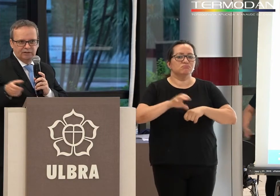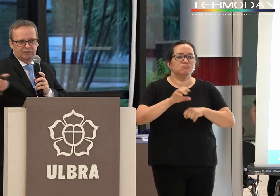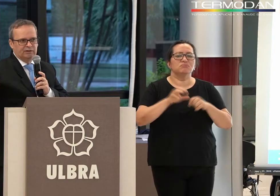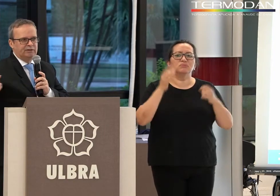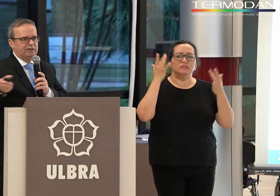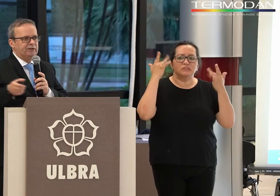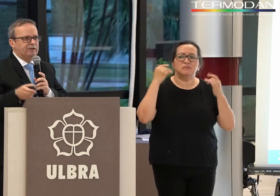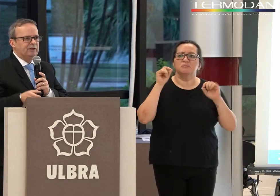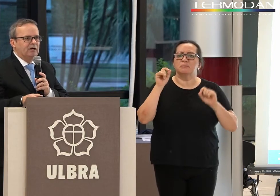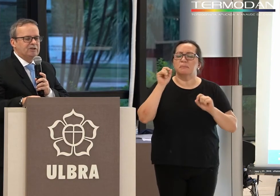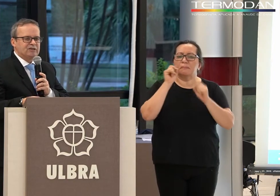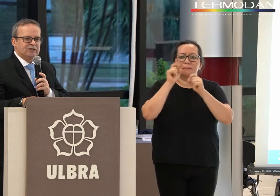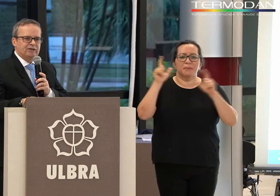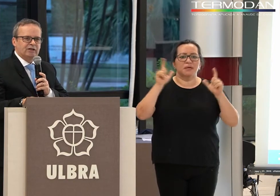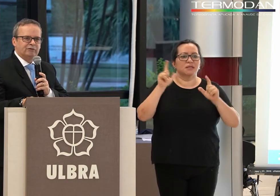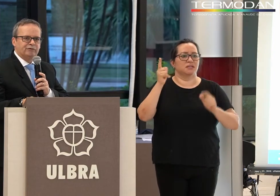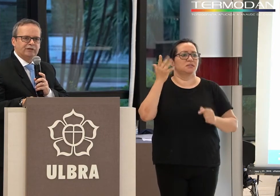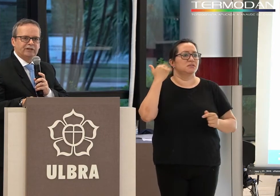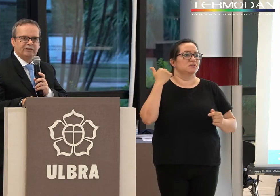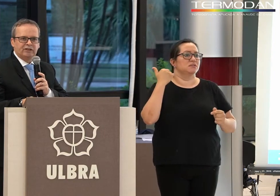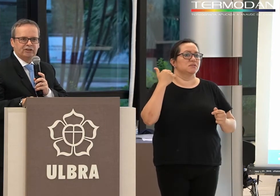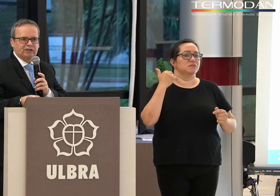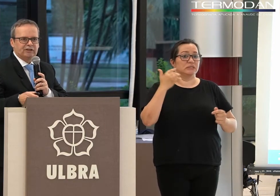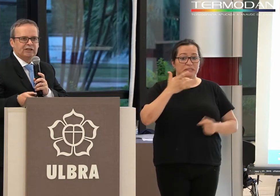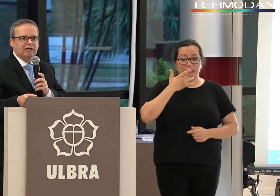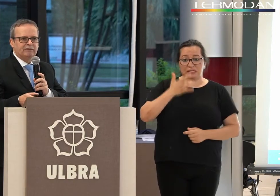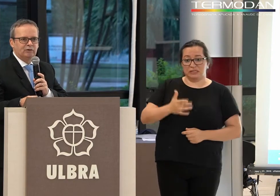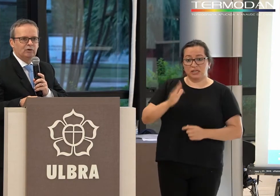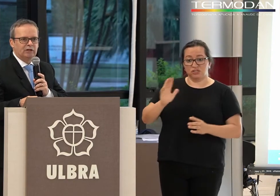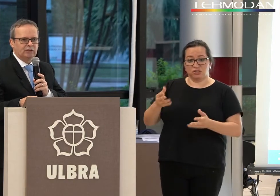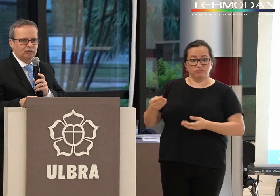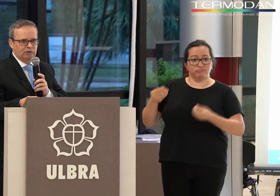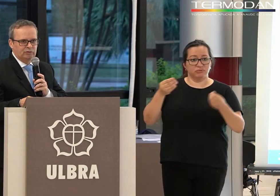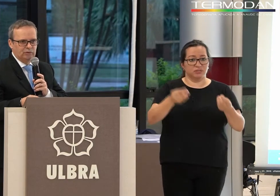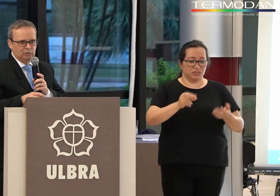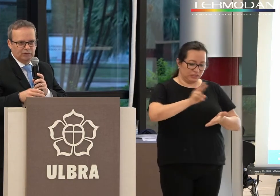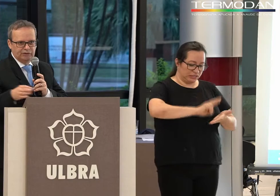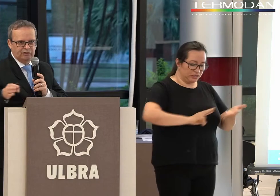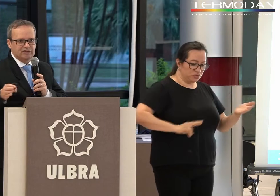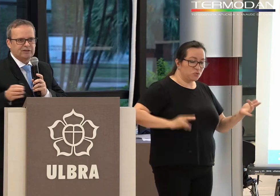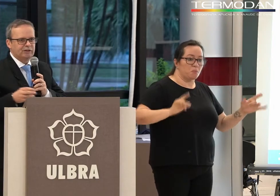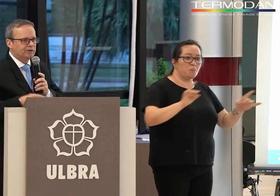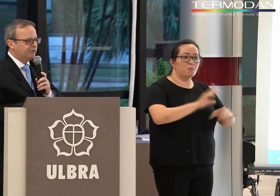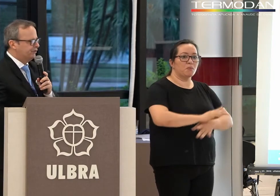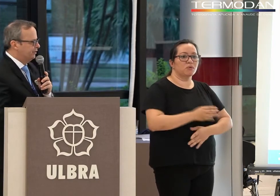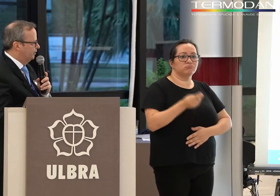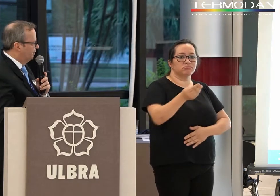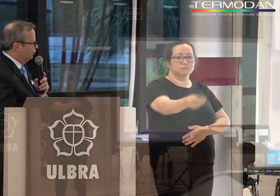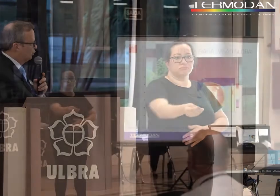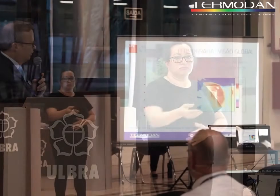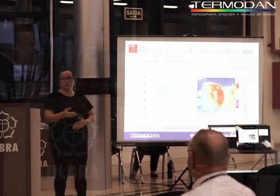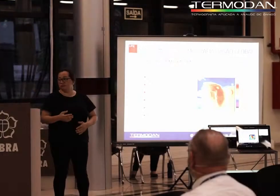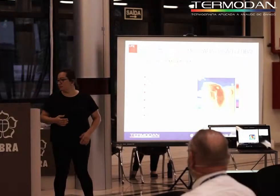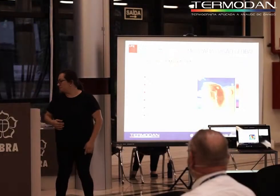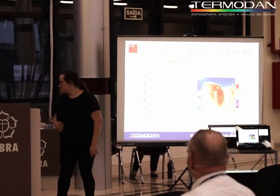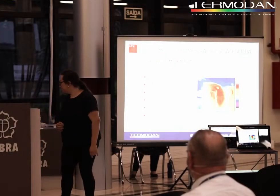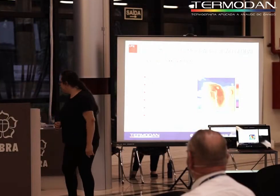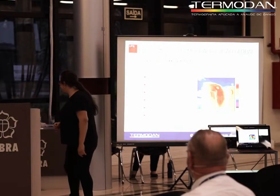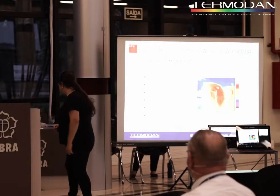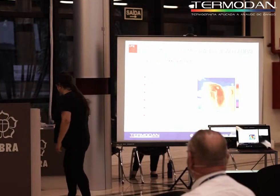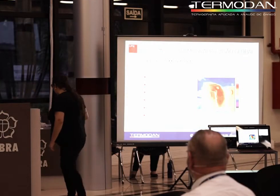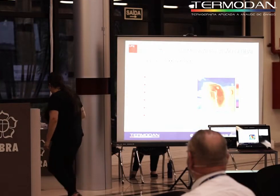manhã e antes de sair de lá no final da tarde a gente já entregava o relatório com aquilo que eles teriam que fazer de